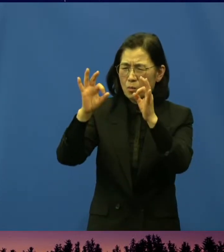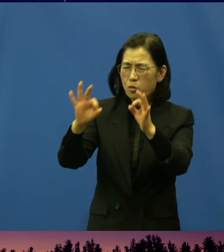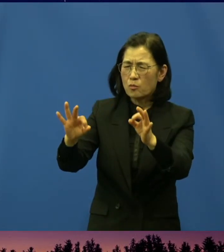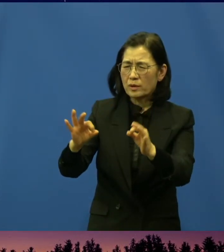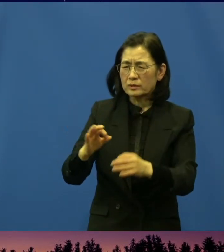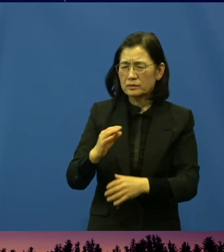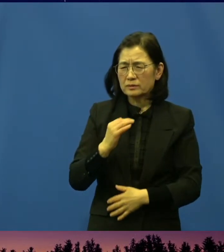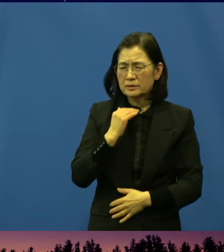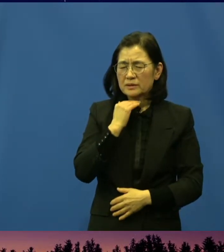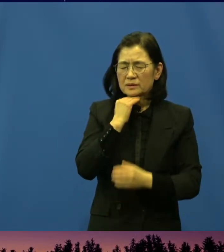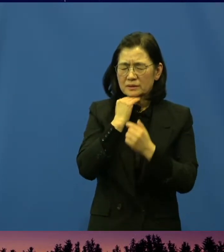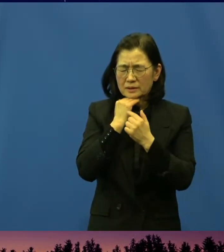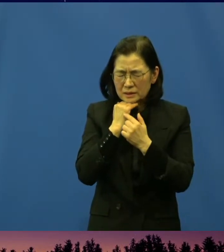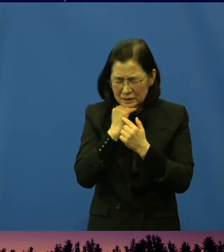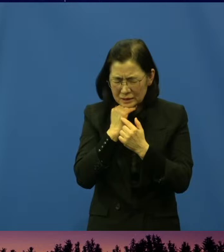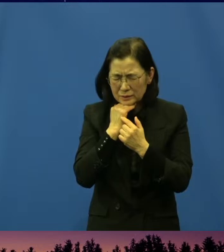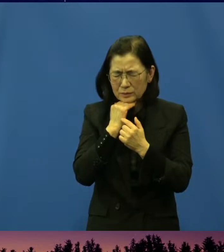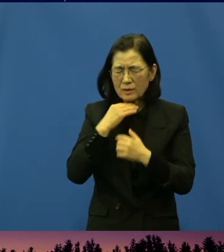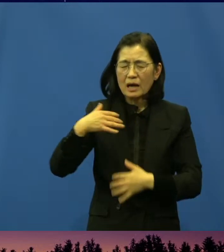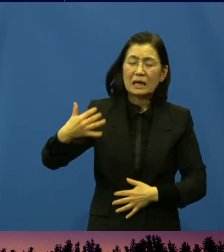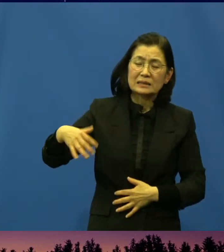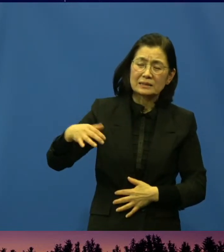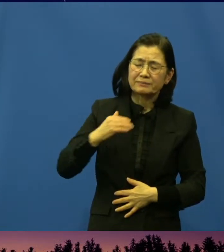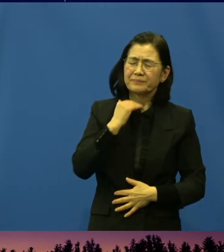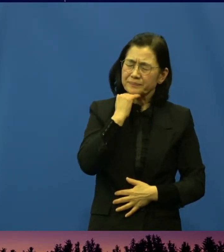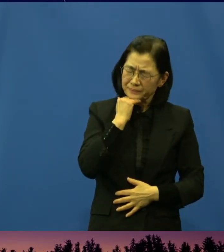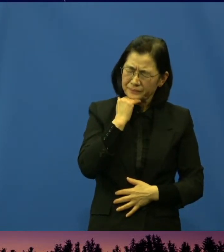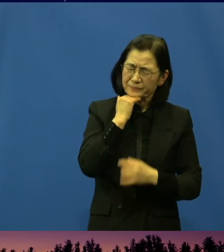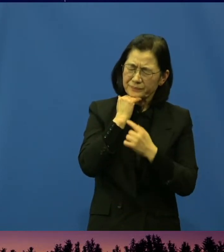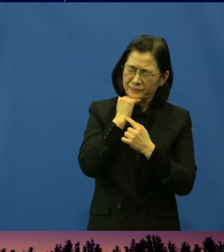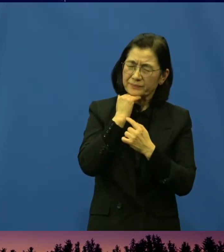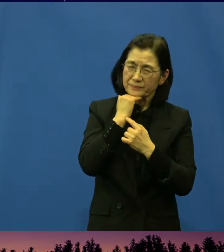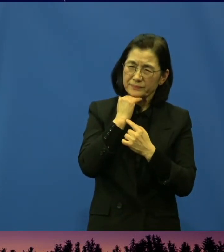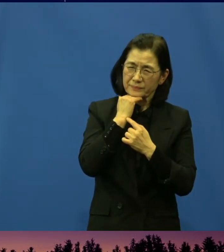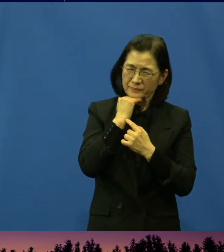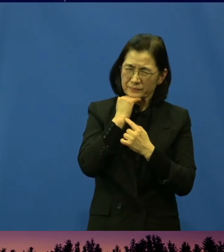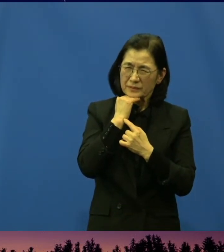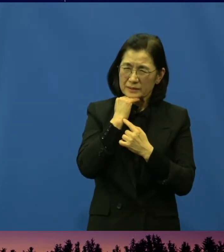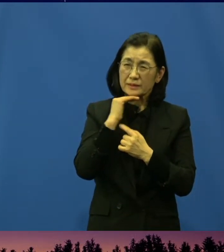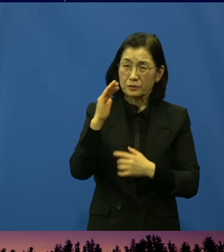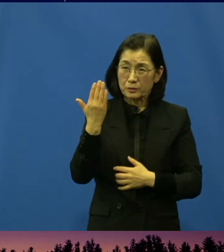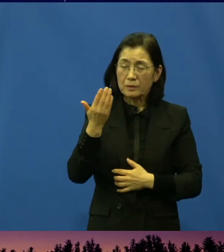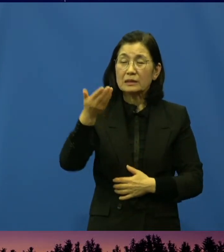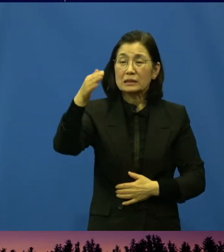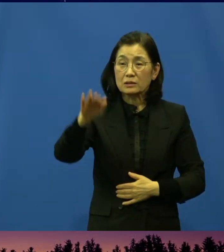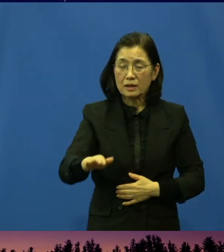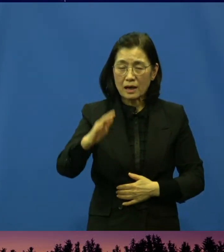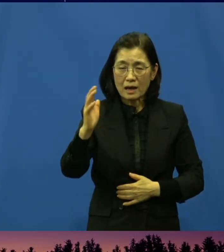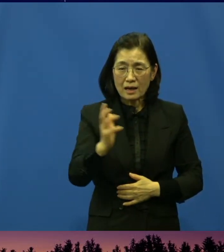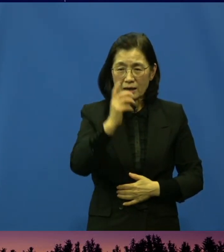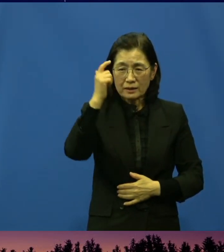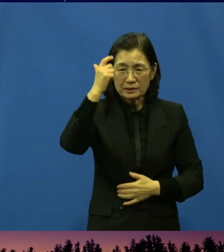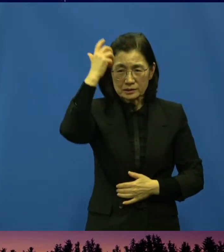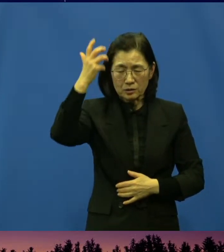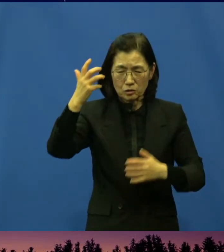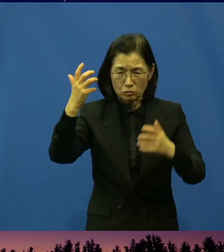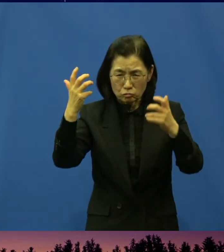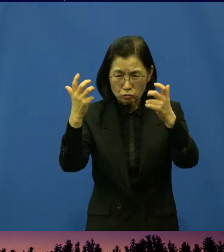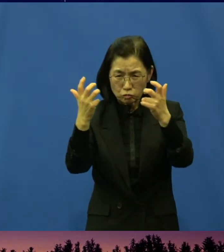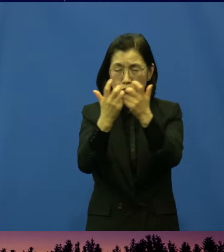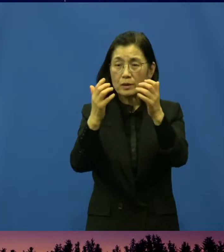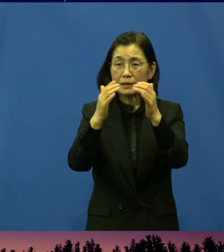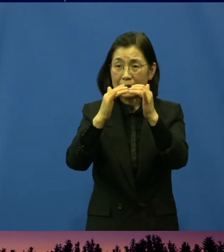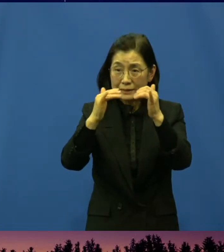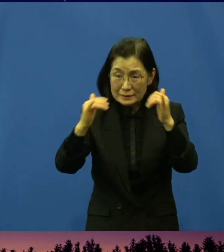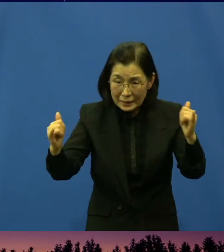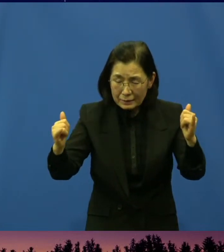스트레스가 쌓여요. 그래서 여러분, 이 성령 충만한 사람들은 하나님의 뜻이라고 하는 큰 이해와 그